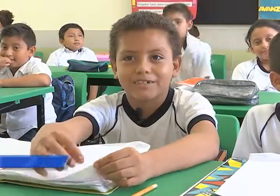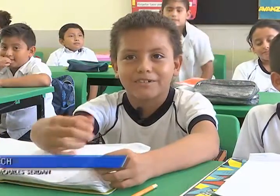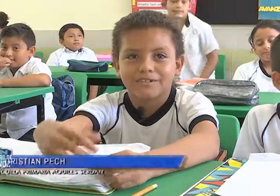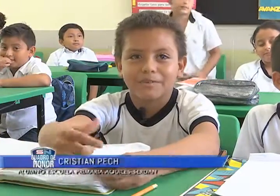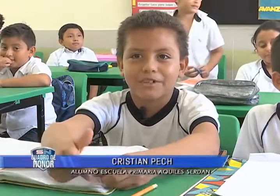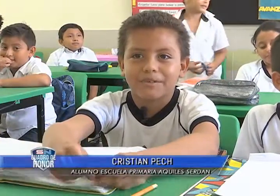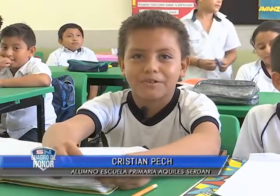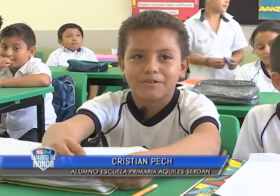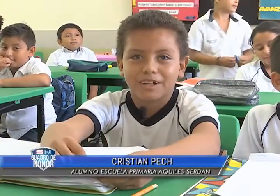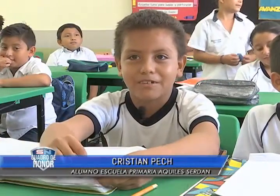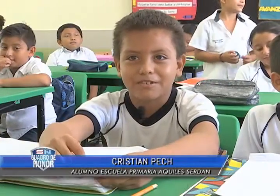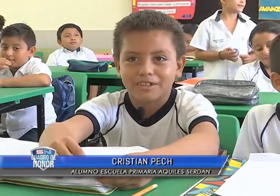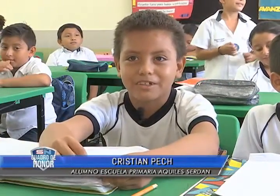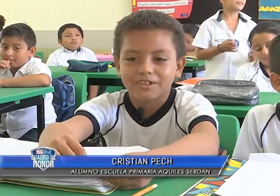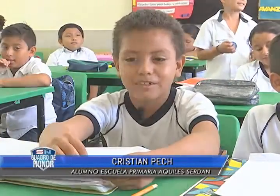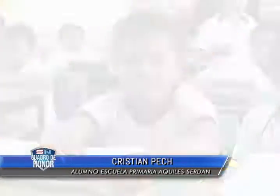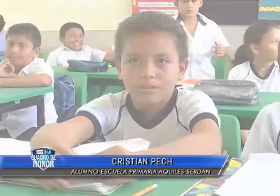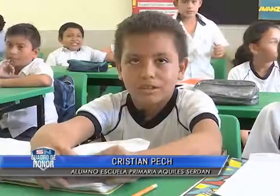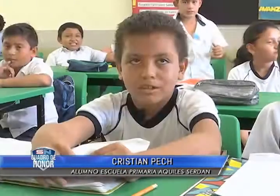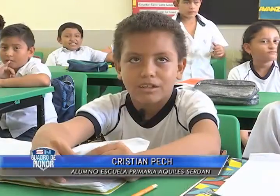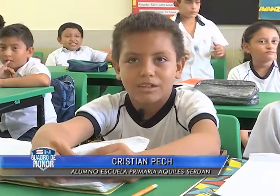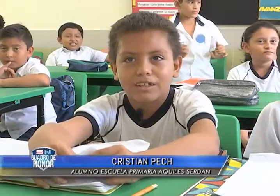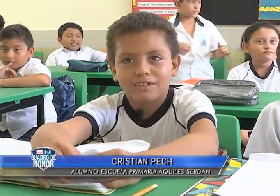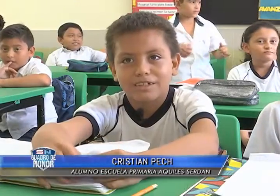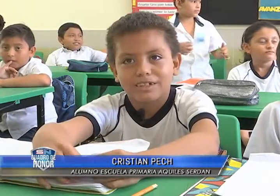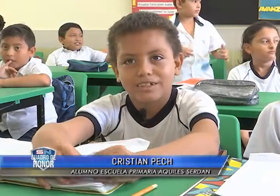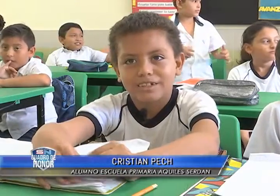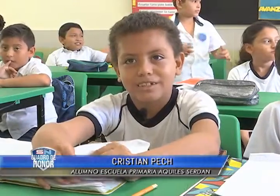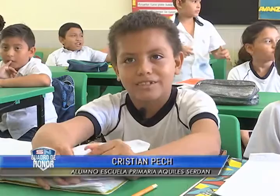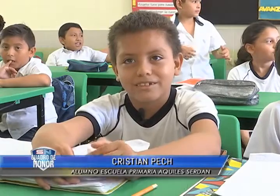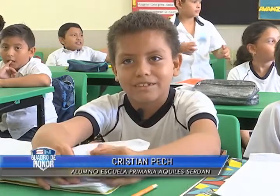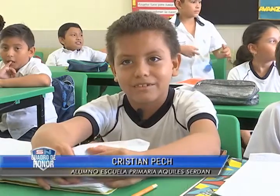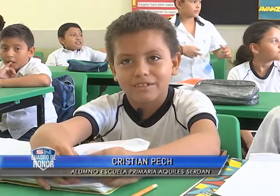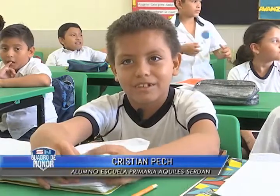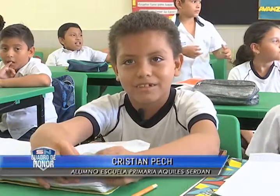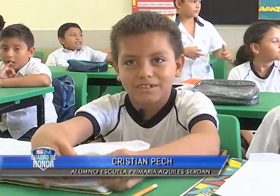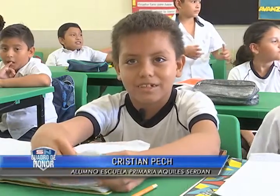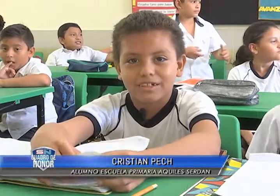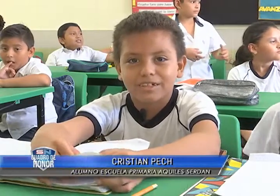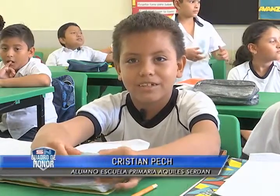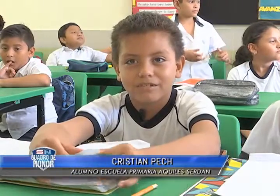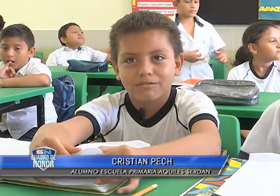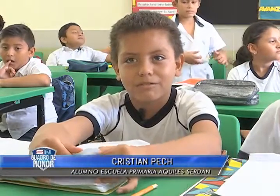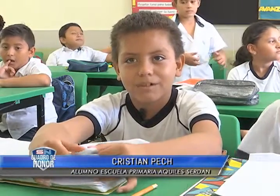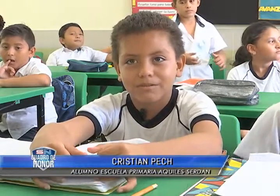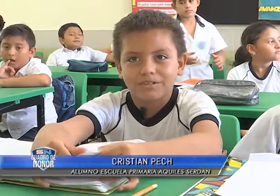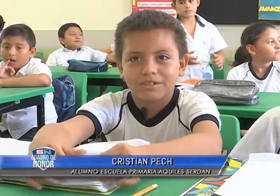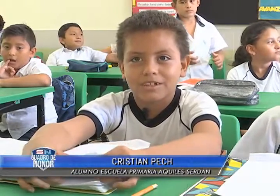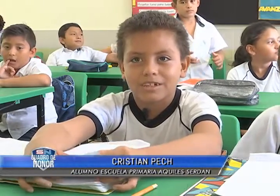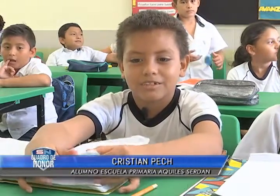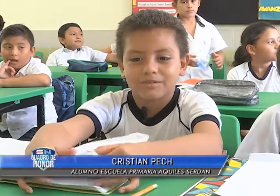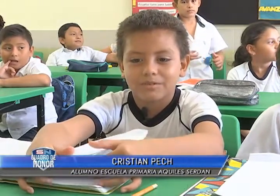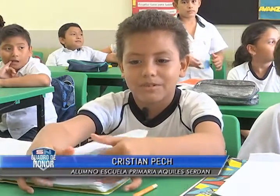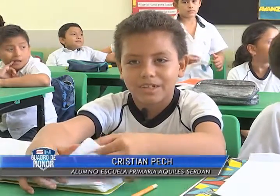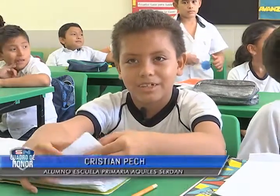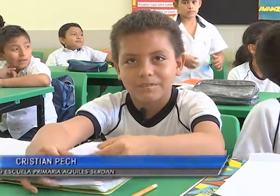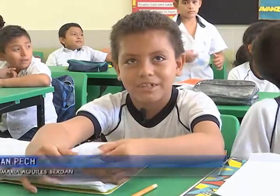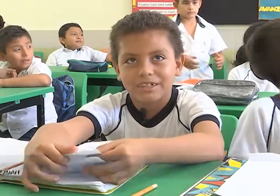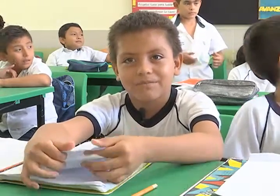yo no sabía, pero ya lo sé, las señas que ya sé, todas las señas, hola, buenos días, ¿cómo estás? ¿bien?